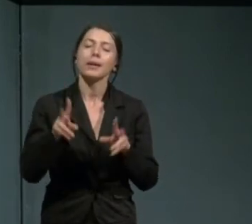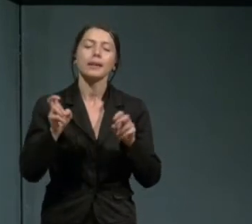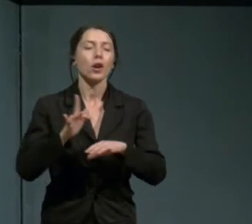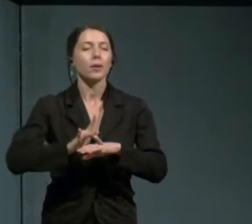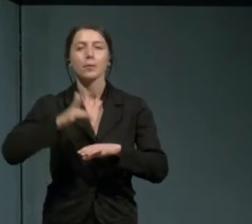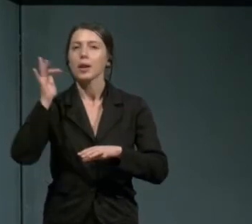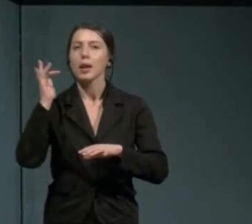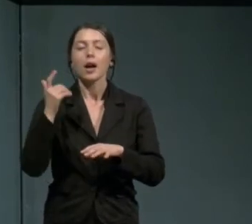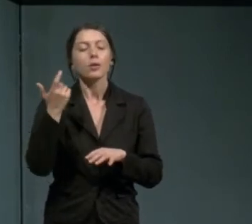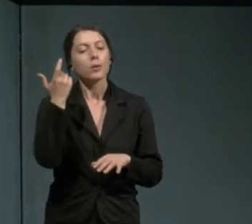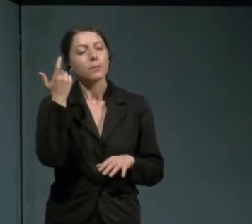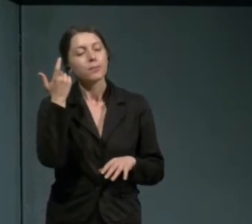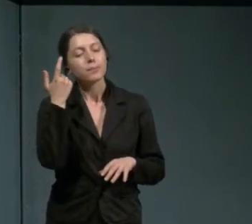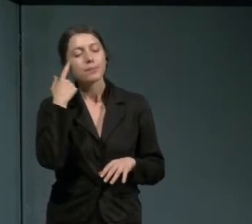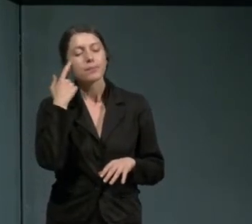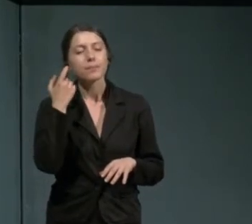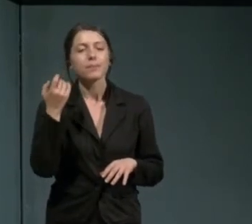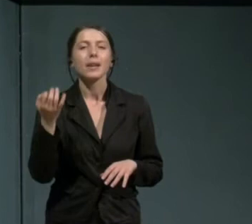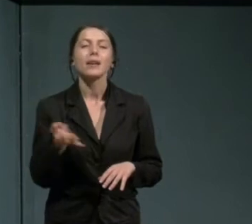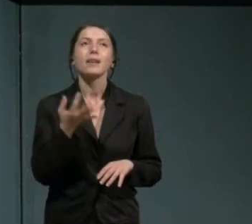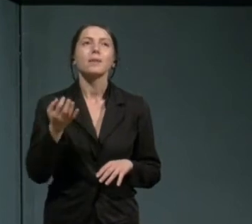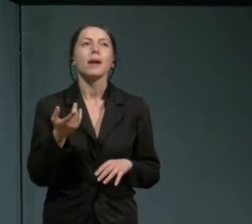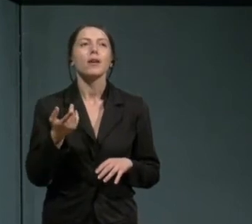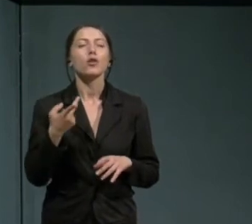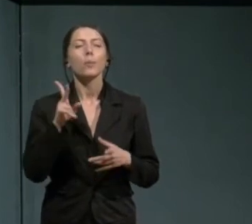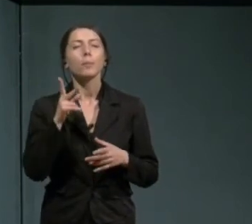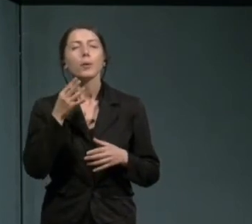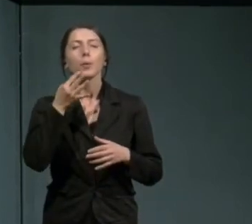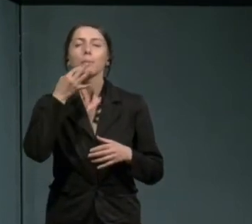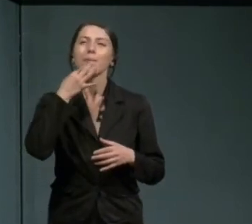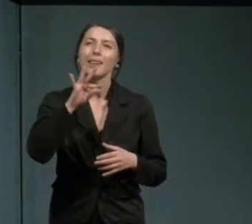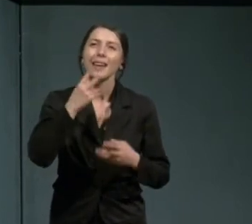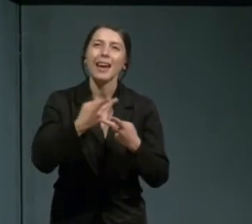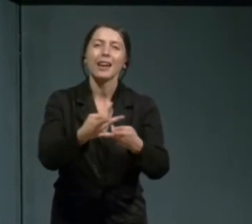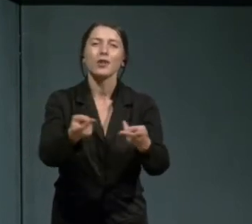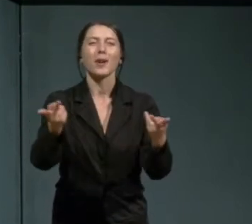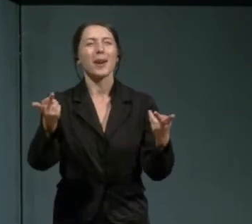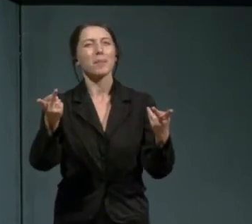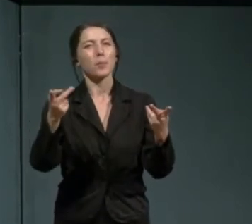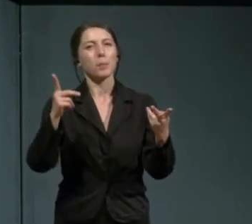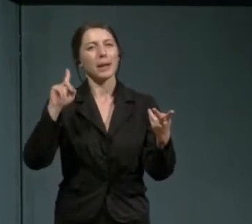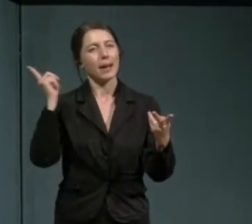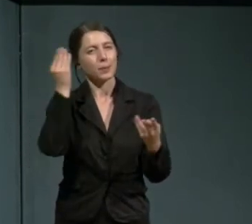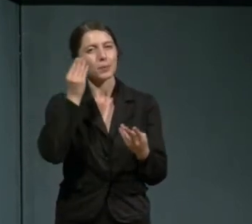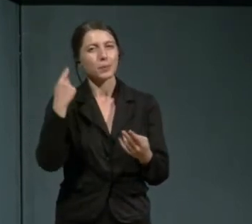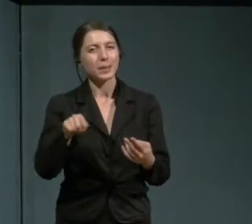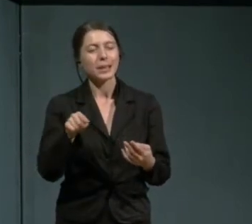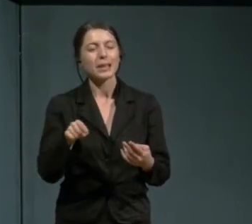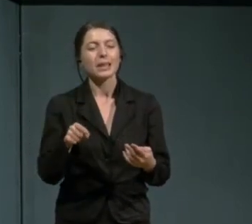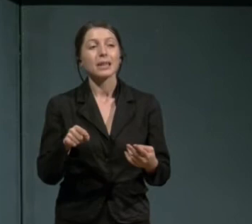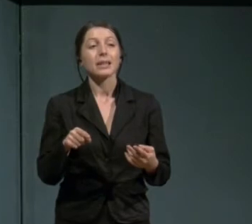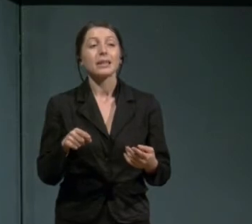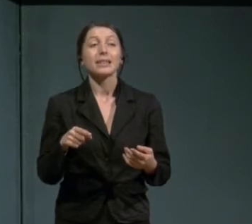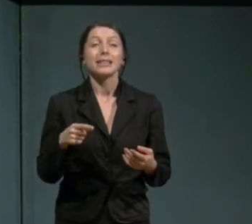spesso è modellata sulla dichiarazione sul pubblico a volte spesso